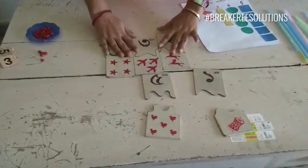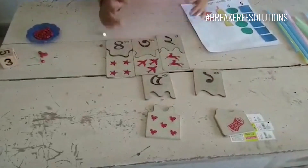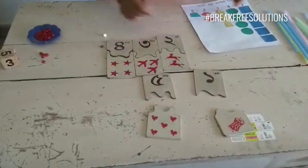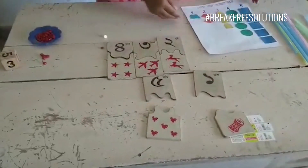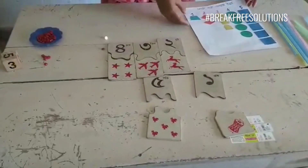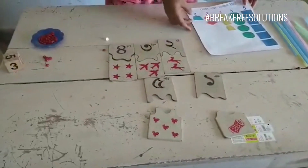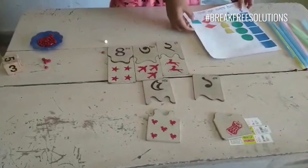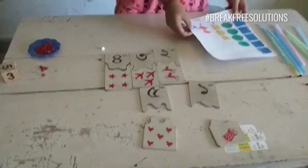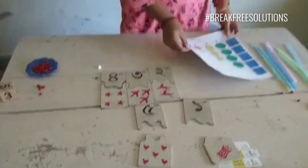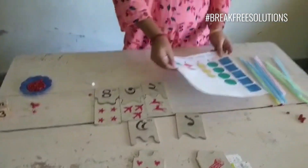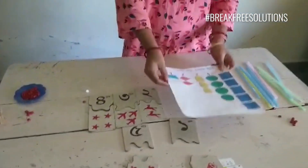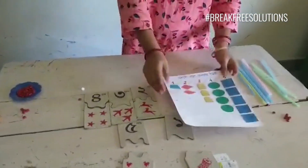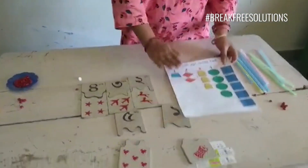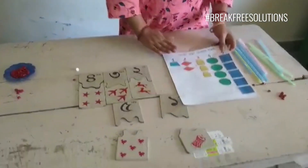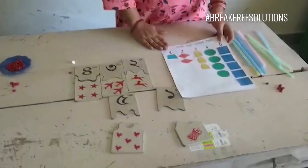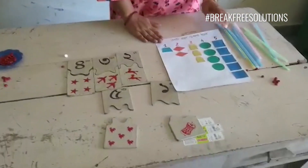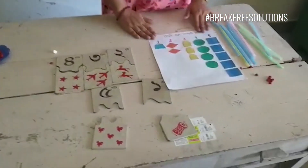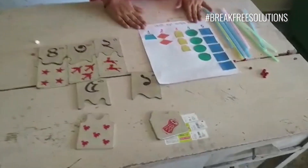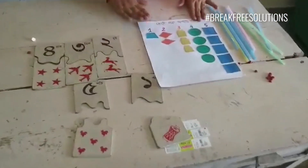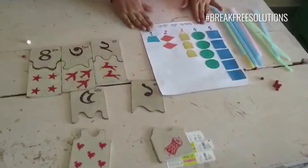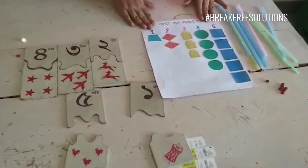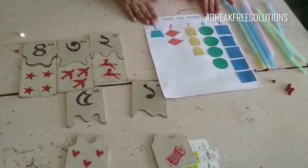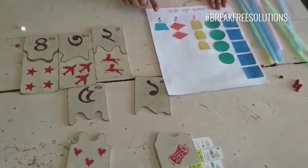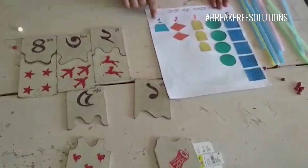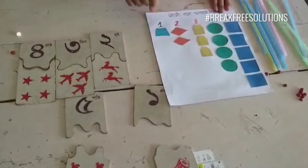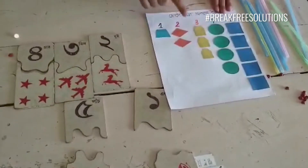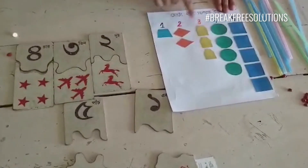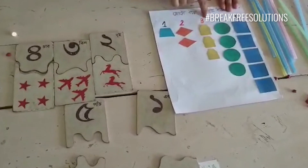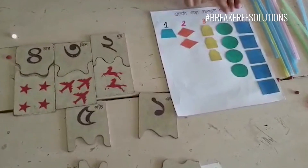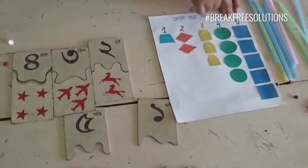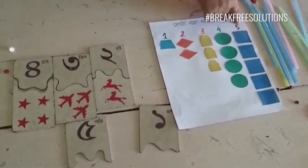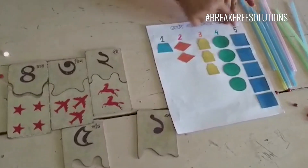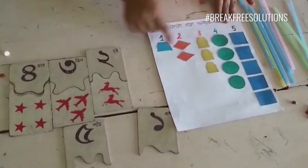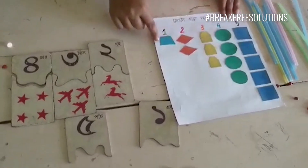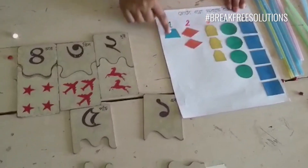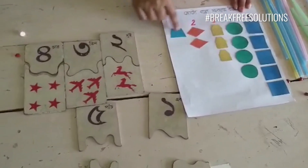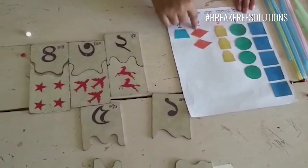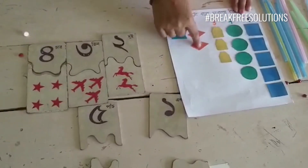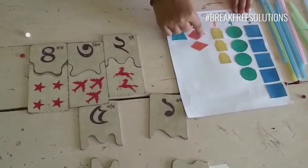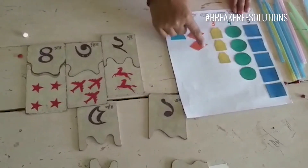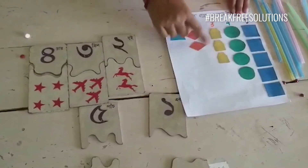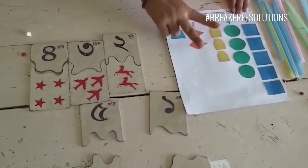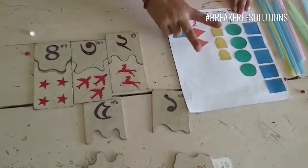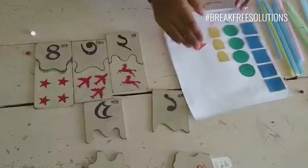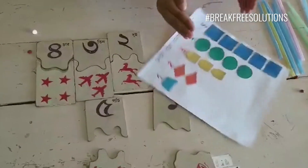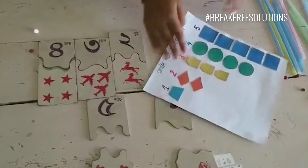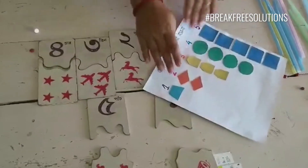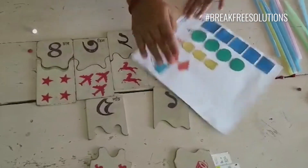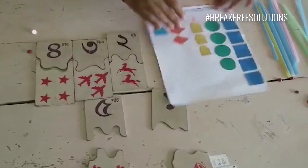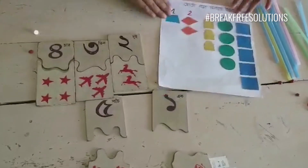সংখ্যাগুলো শেখাবার পর এরপর আমি এটা ওদের সামনে রাখবো। 1, 2, 3, 4, 5 এখানে 2 ছোট ছবি তো